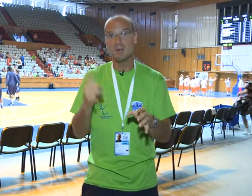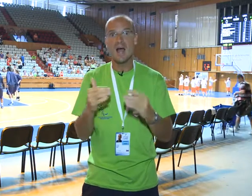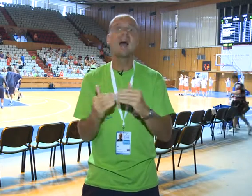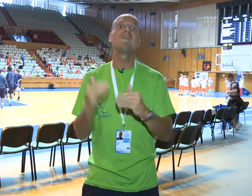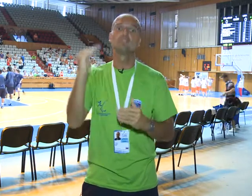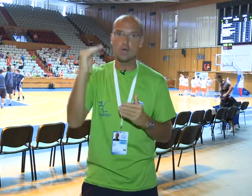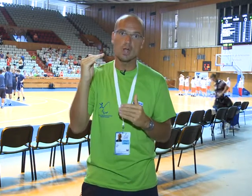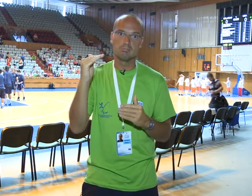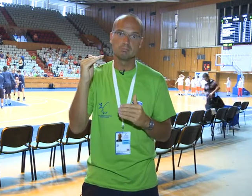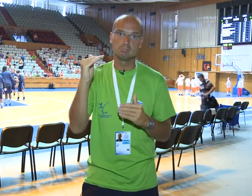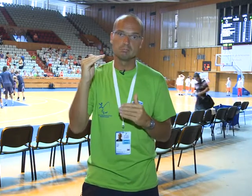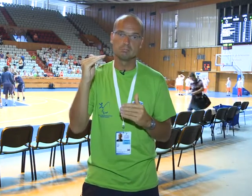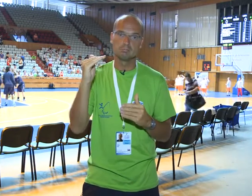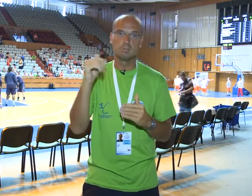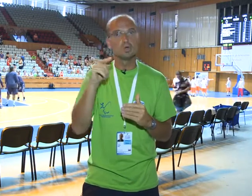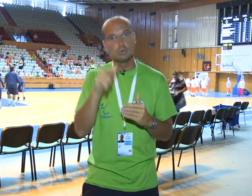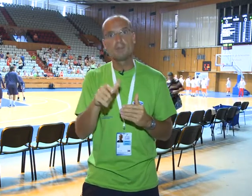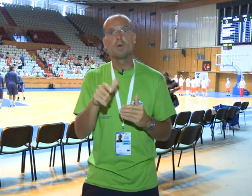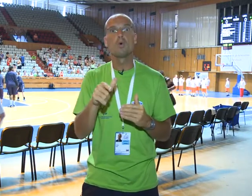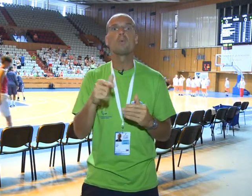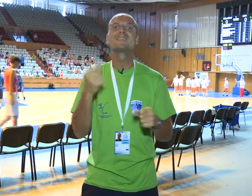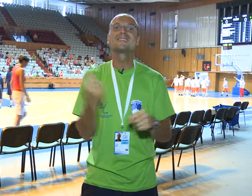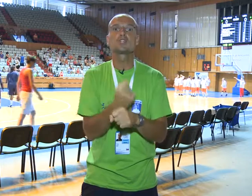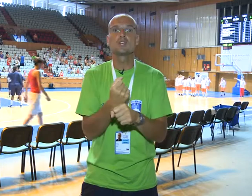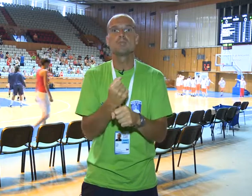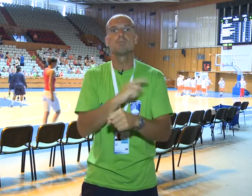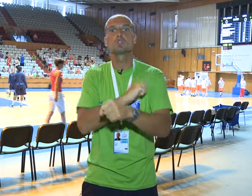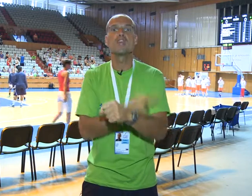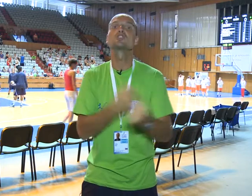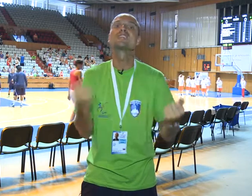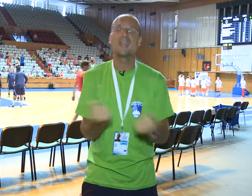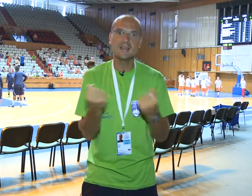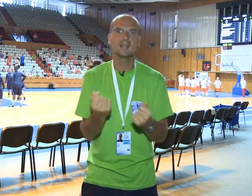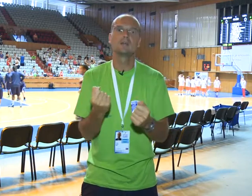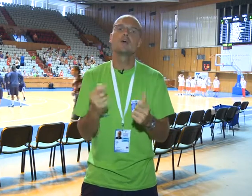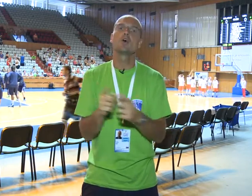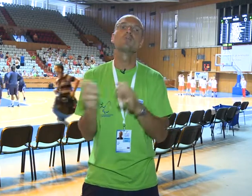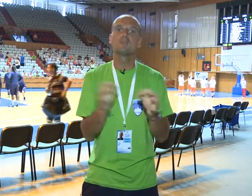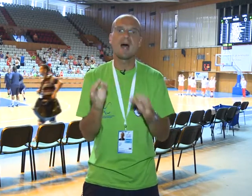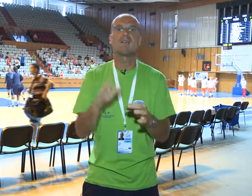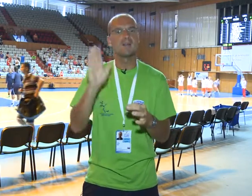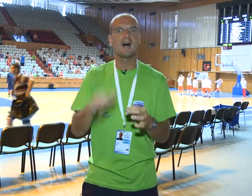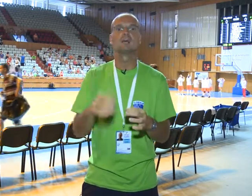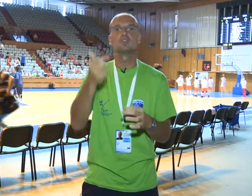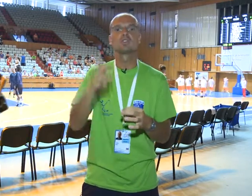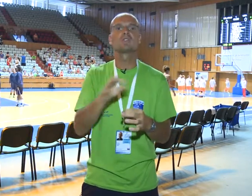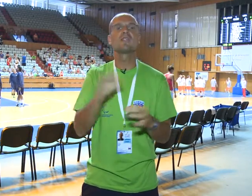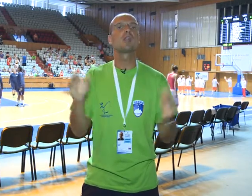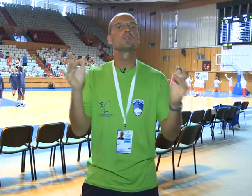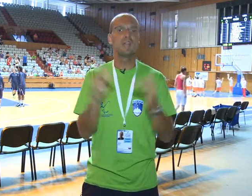bila visoka. To je bil trši, močnejši trening kot priprava na četrtfinalno